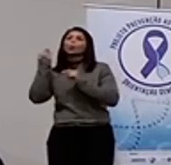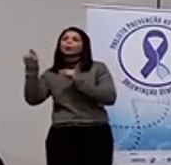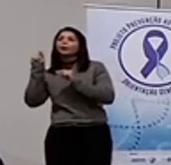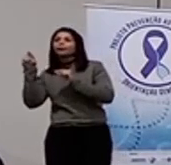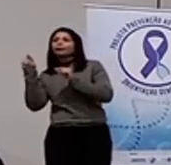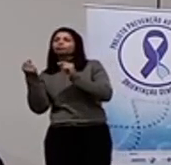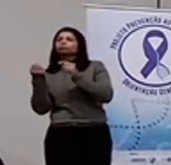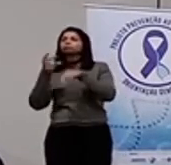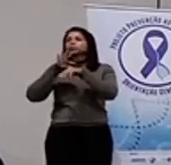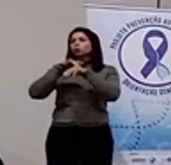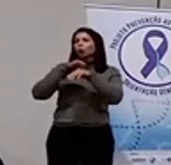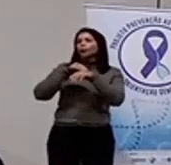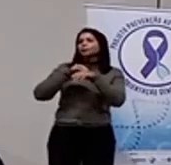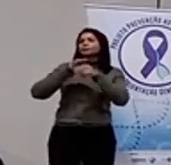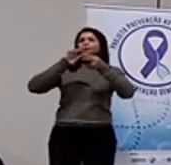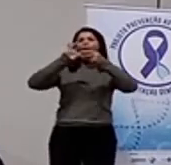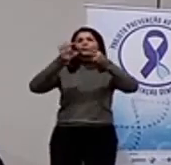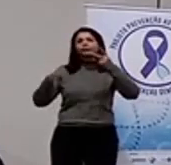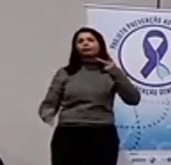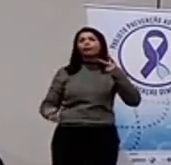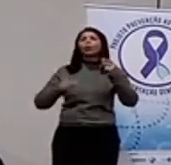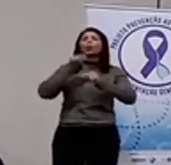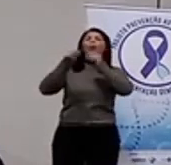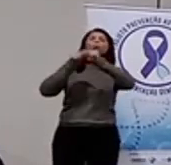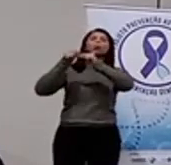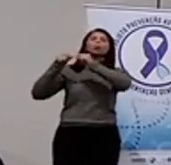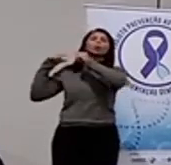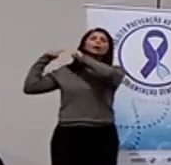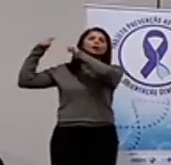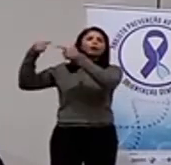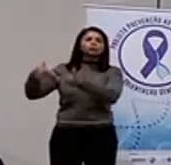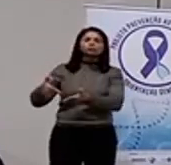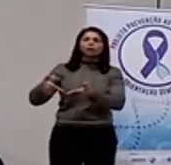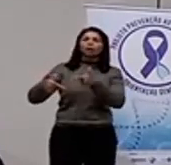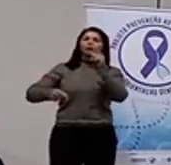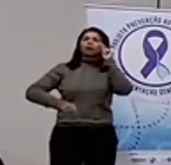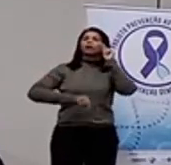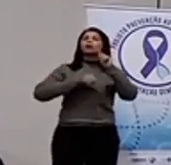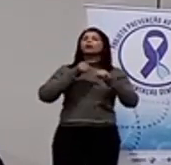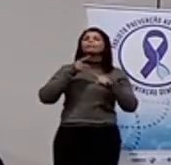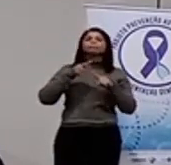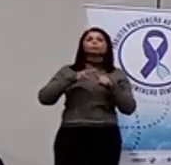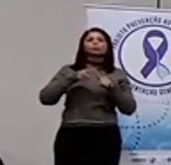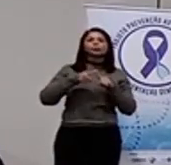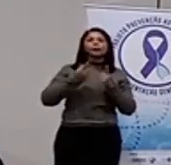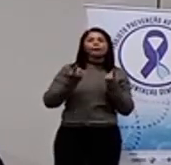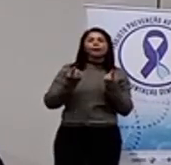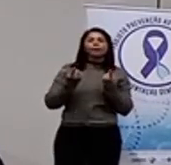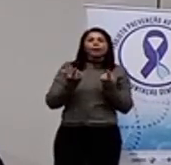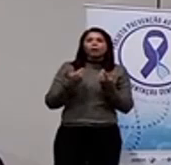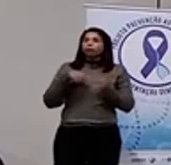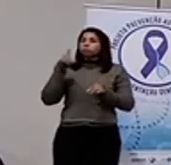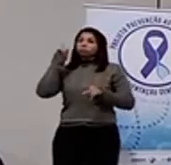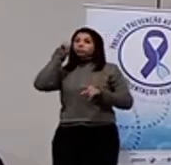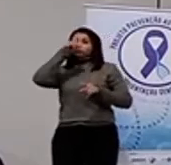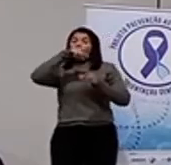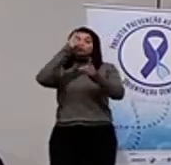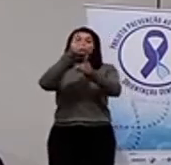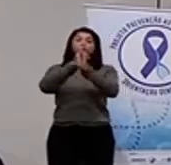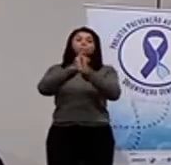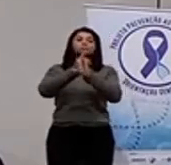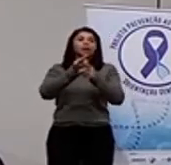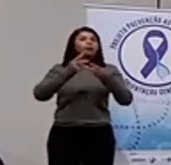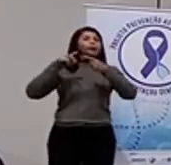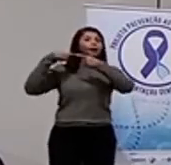doença genética e do que é doença hereditária. Então, na realidade, nem tudo que é raro é genético. Existem